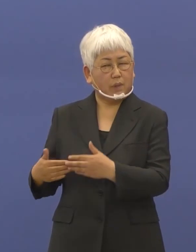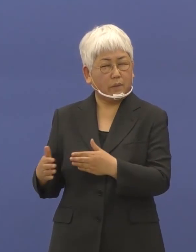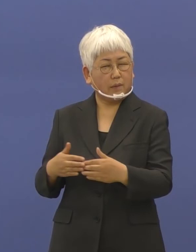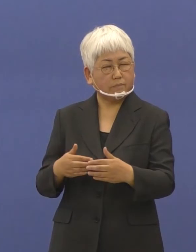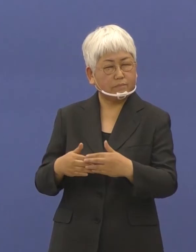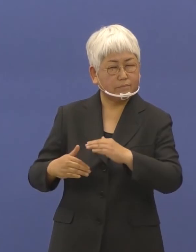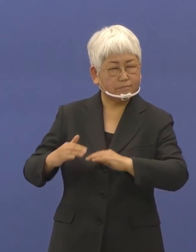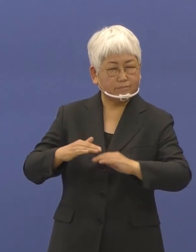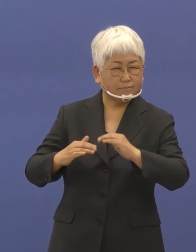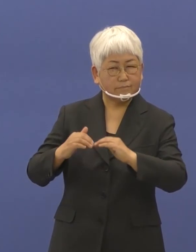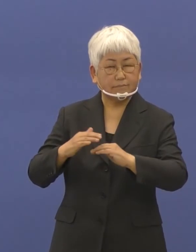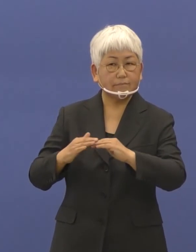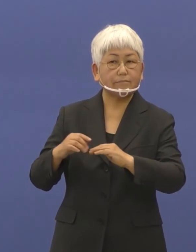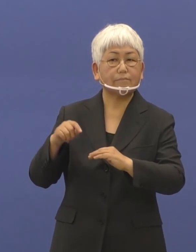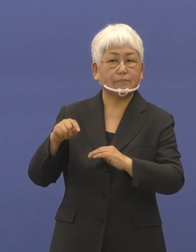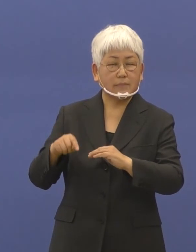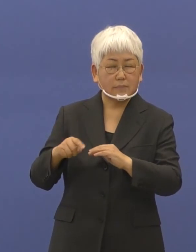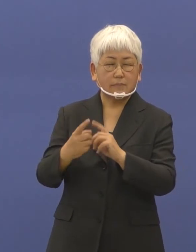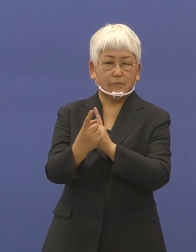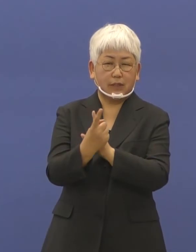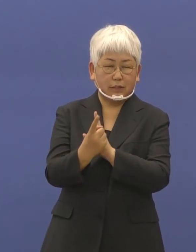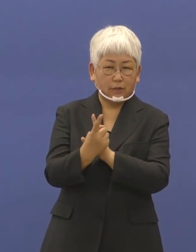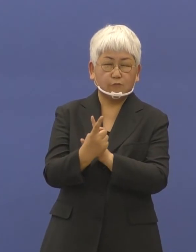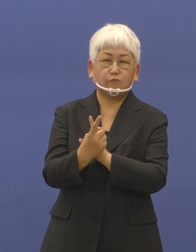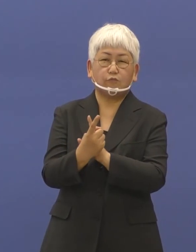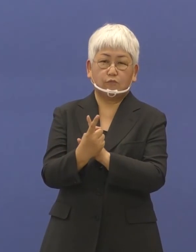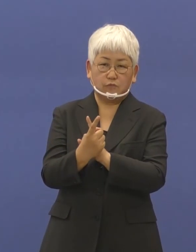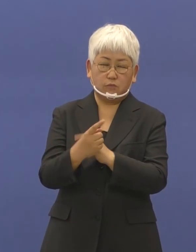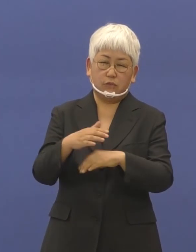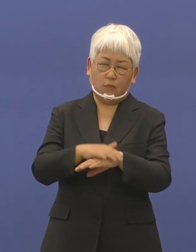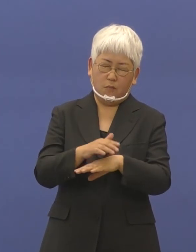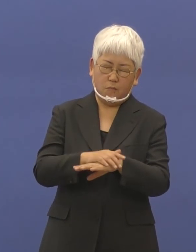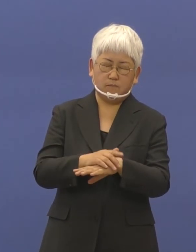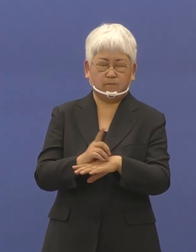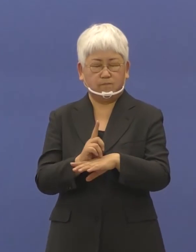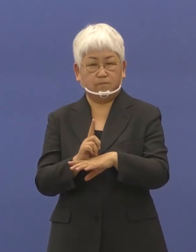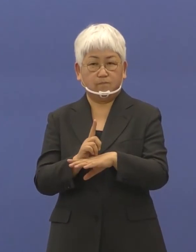コロナ対策、さらなるこの、